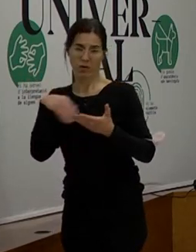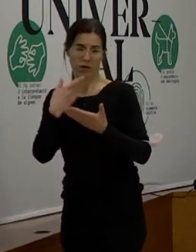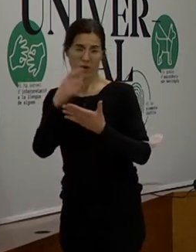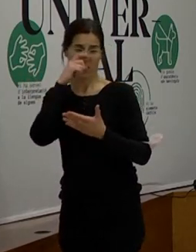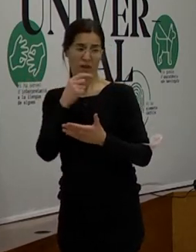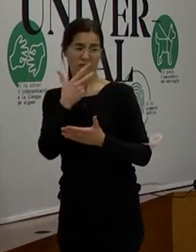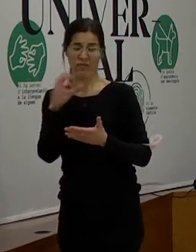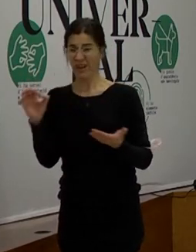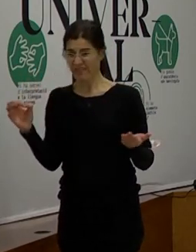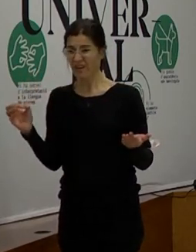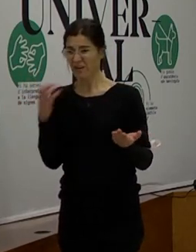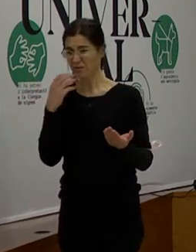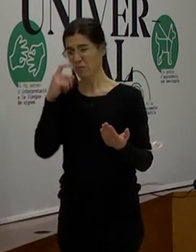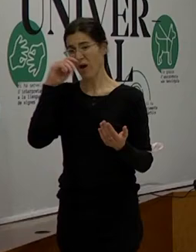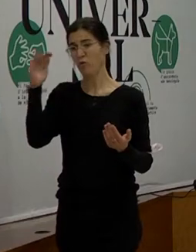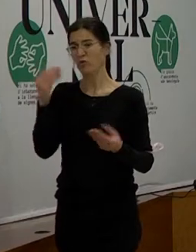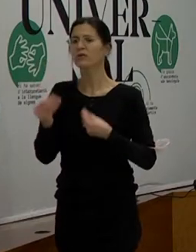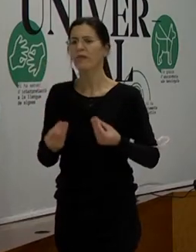fem amb les persones adultes.